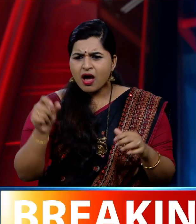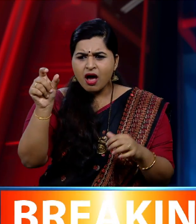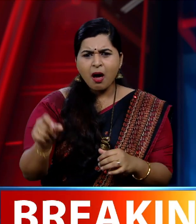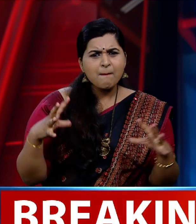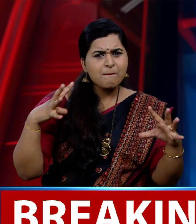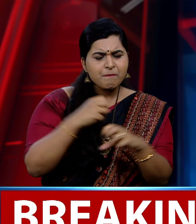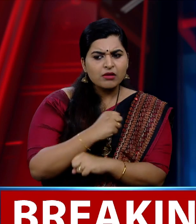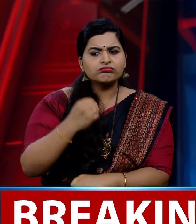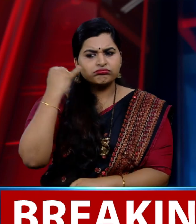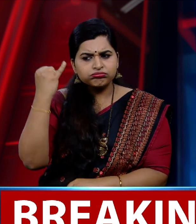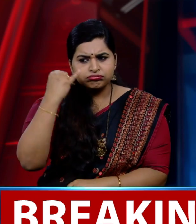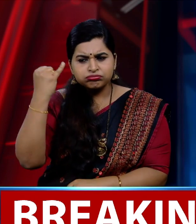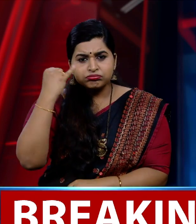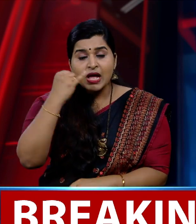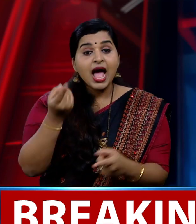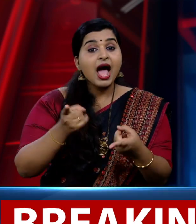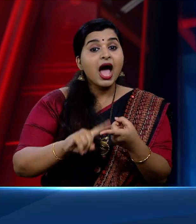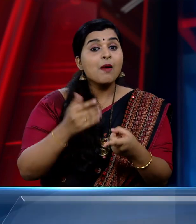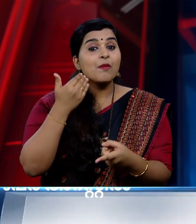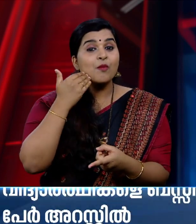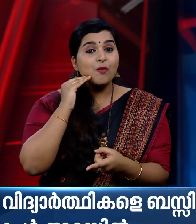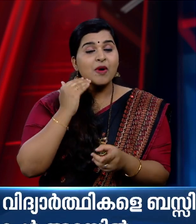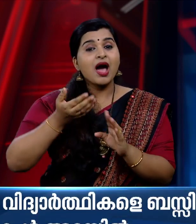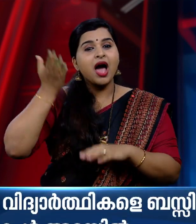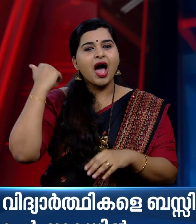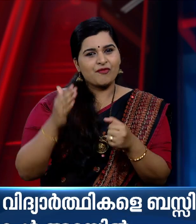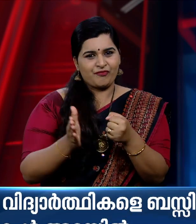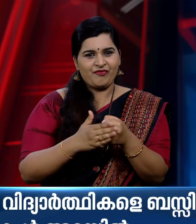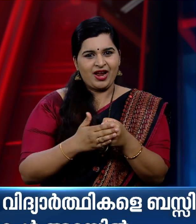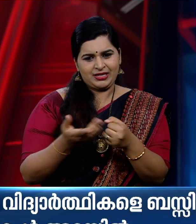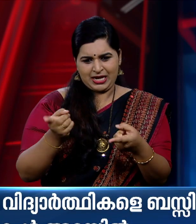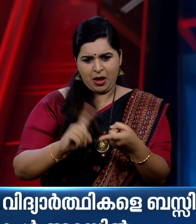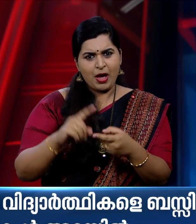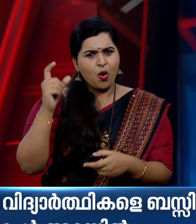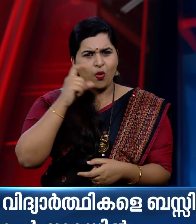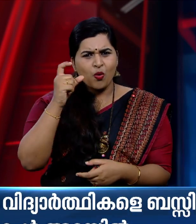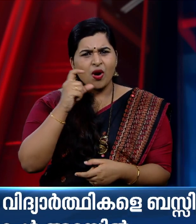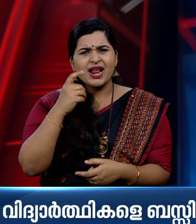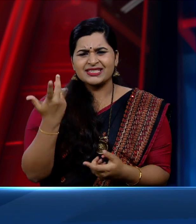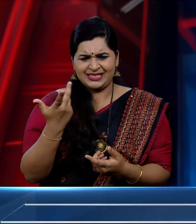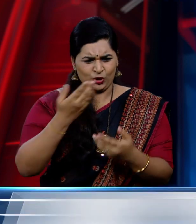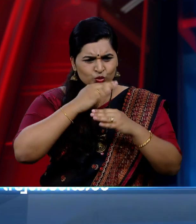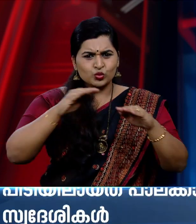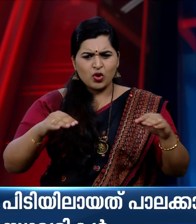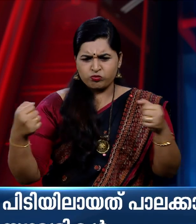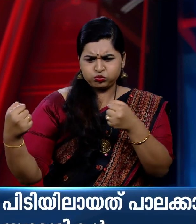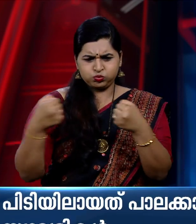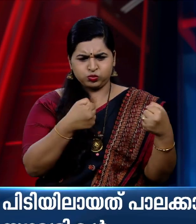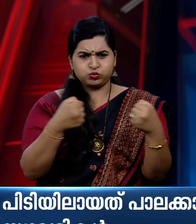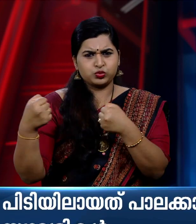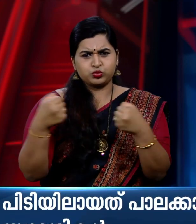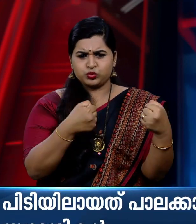തുടങ്ങിയിട്ടുണ്ട്. വ്യാഴാഴ്ച രാവിലെ കോളേജിൽ വെച്ച് വിദ്യാർത്ഥികൾ തമ്മിൽ ചെറിയൊരു സംഘർഷമുണ്ടായിരുന്നു. ഇതിൽ കേസിൽ ഉൾപ്പെട്ട